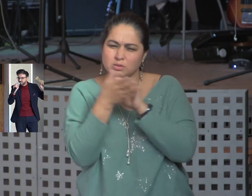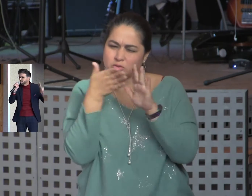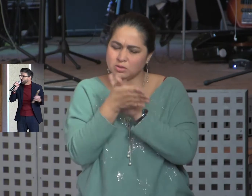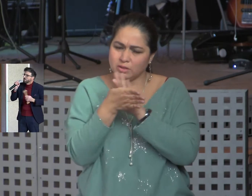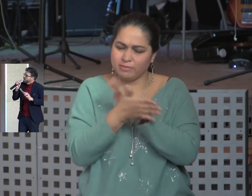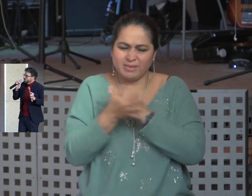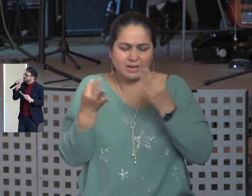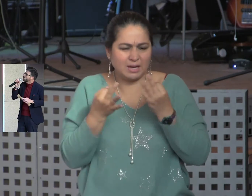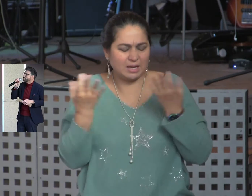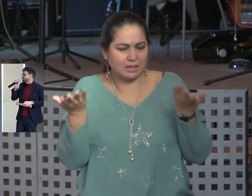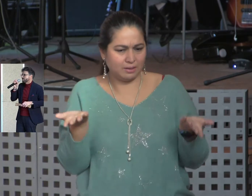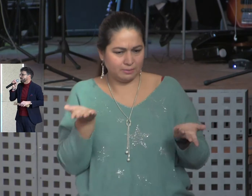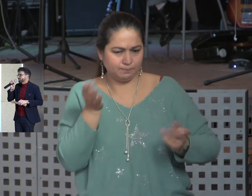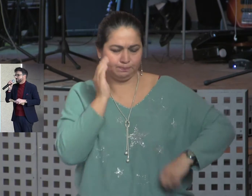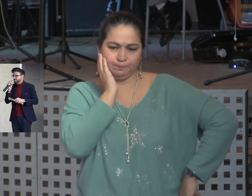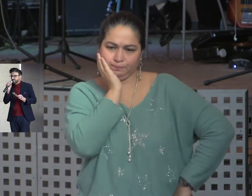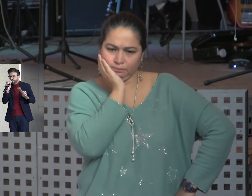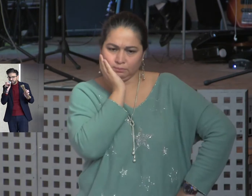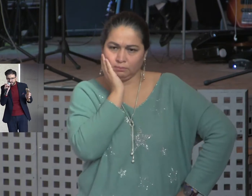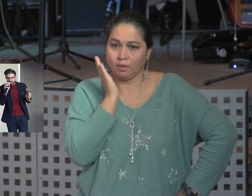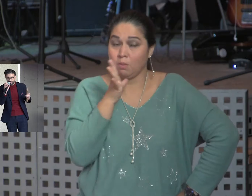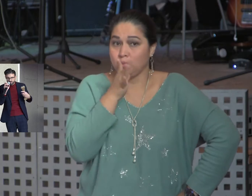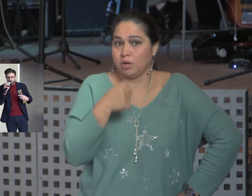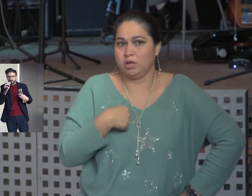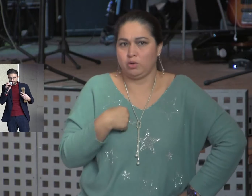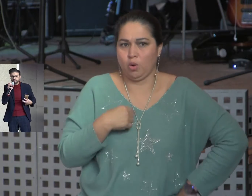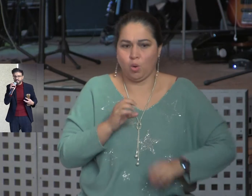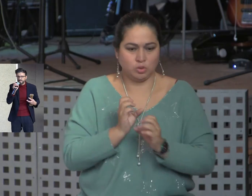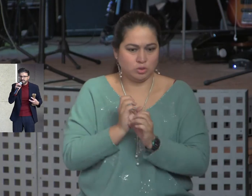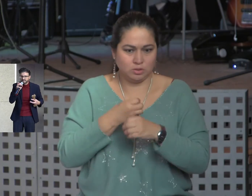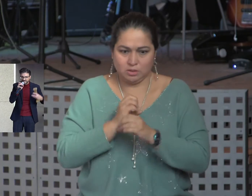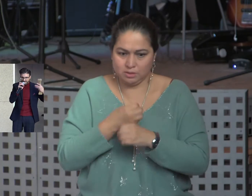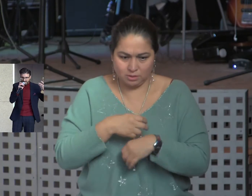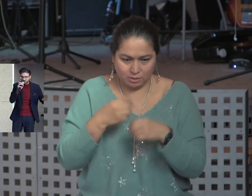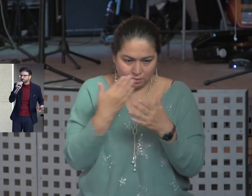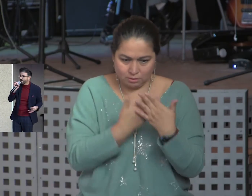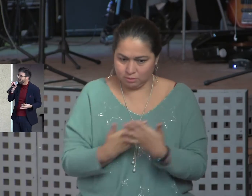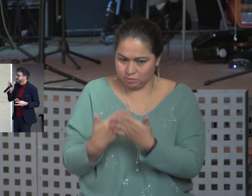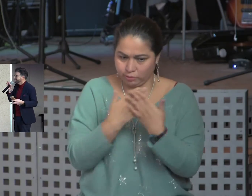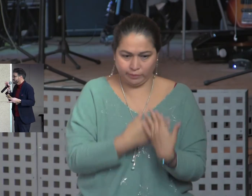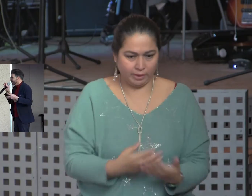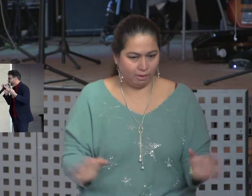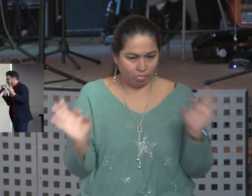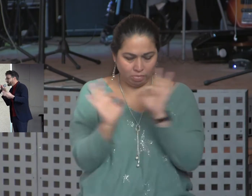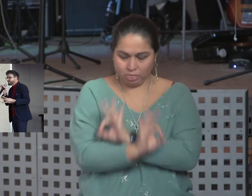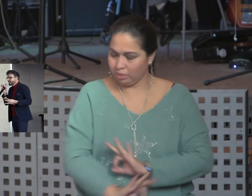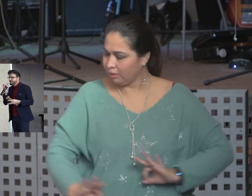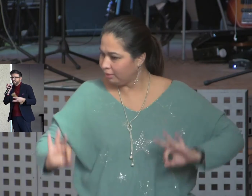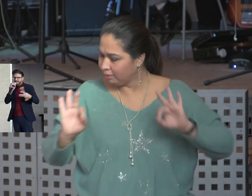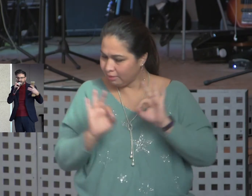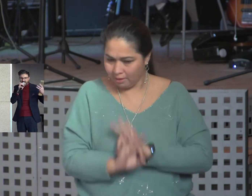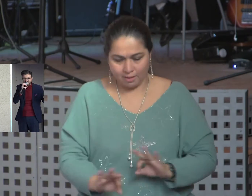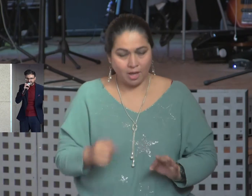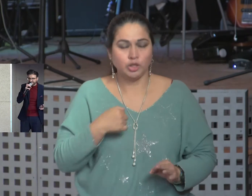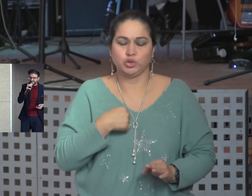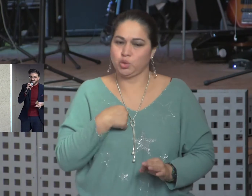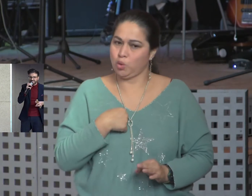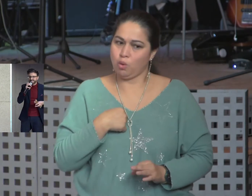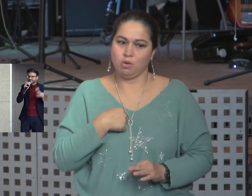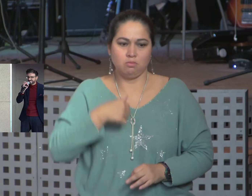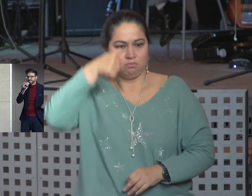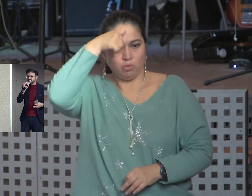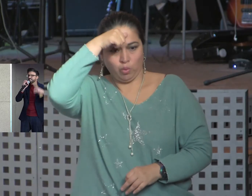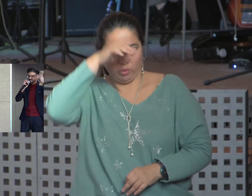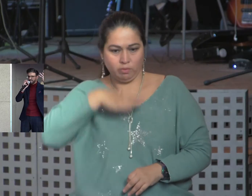sorprendido muchísimo. Yo no he estudiado demasiadas ciencias, soy hombre de lengua, historia,